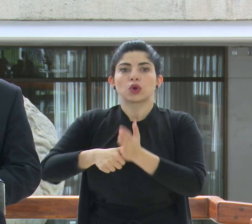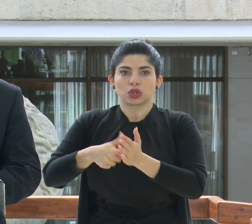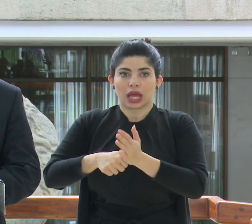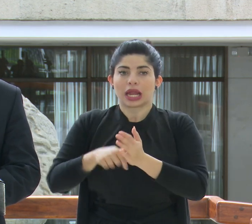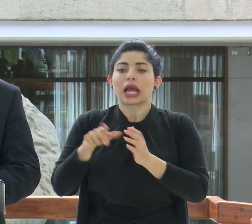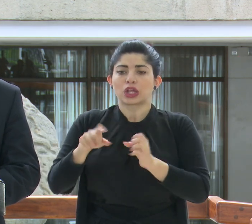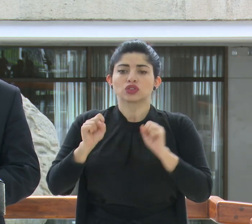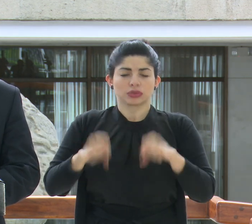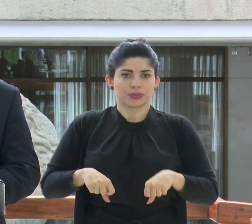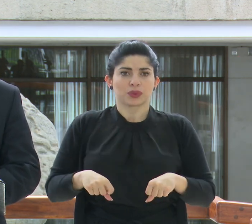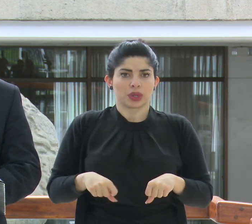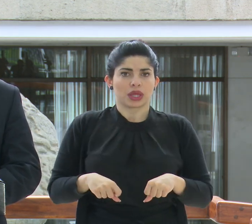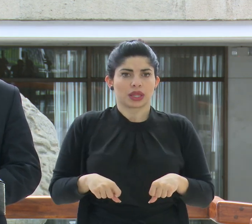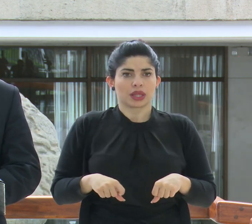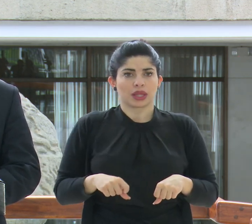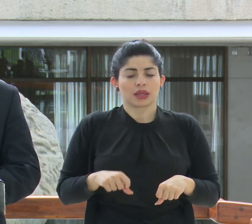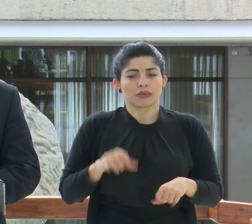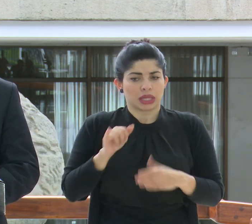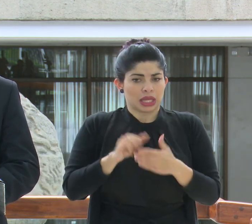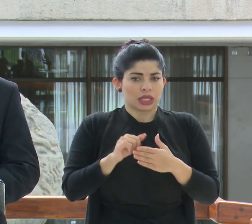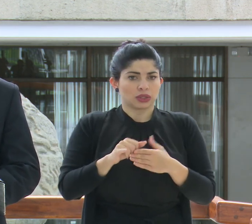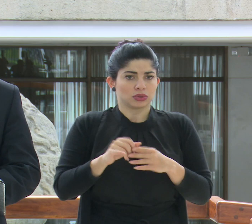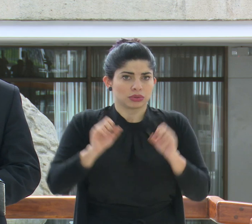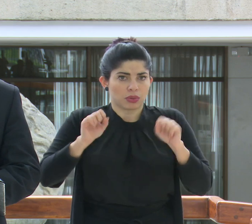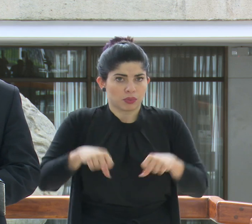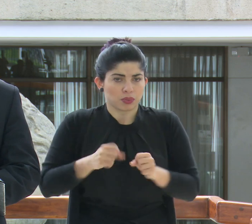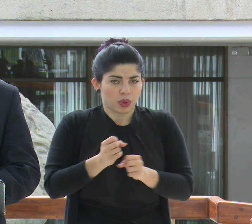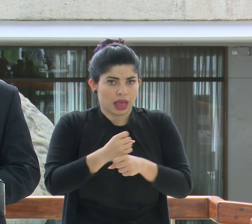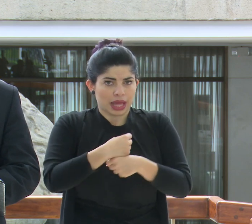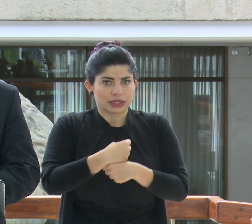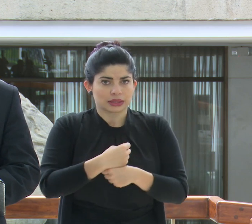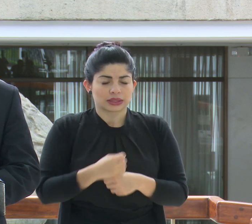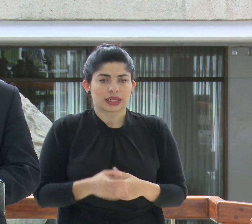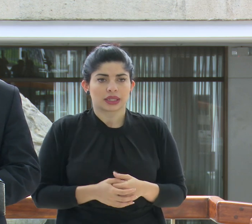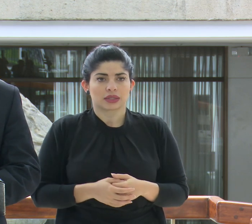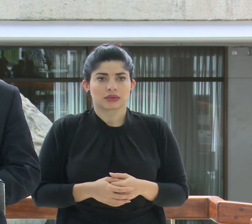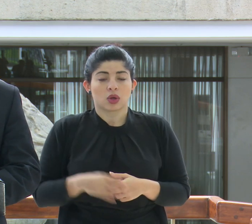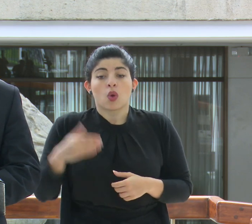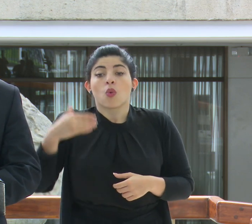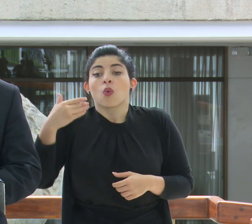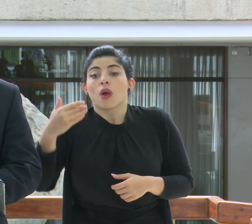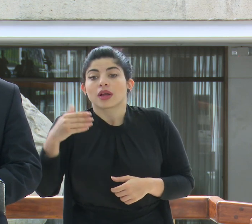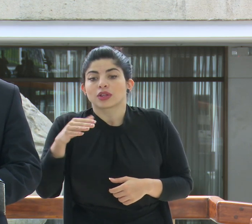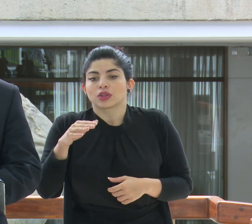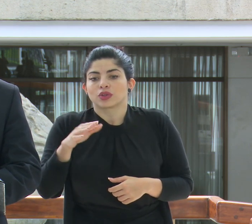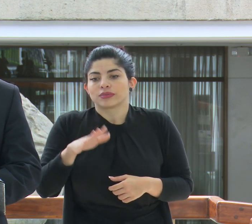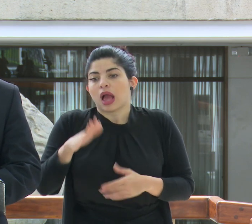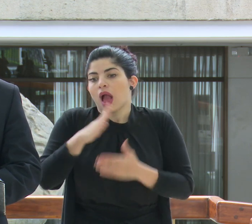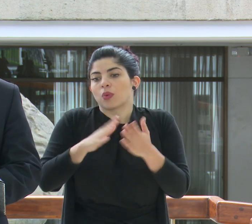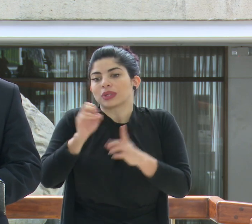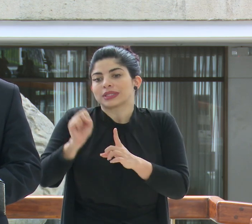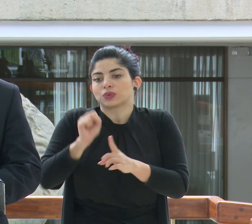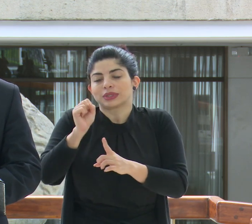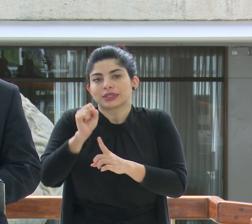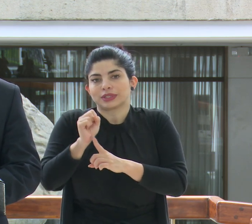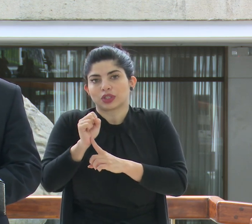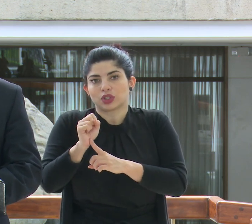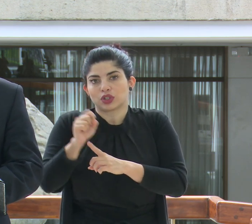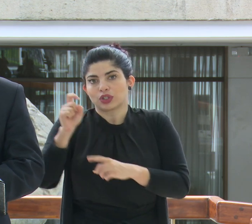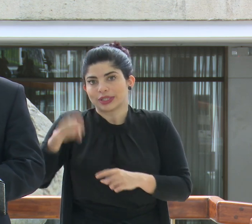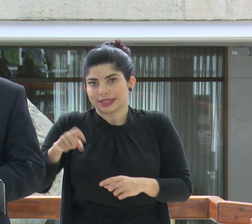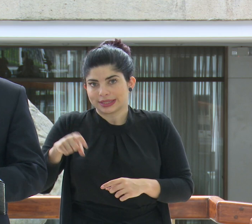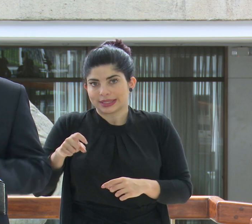es posible y eso lo podemos hacer cuando las circunstancias así lo